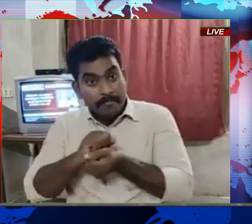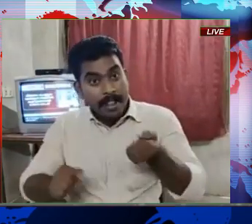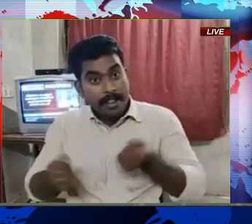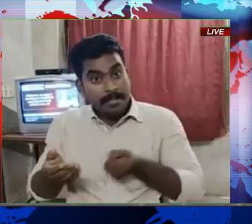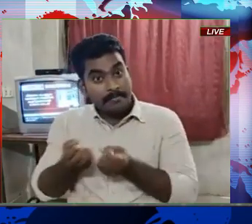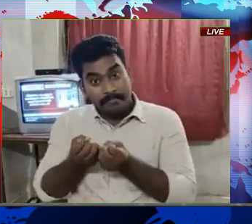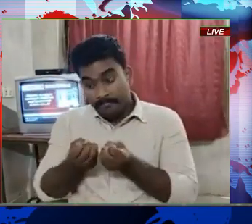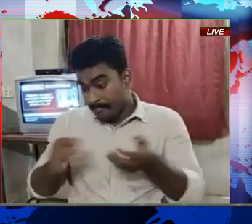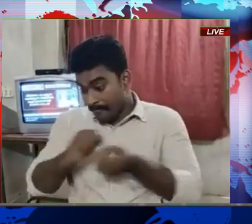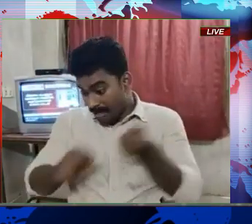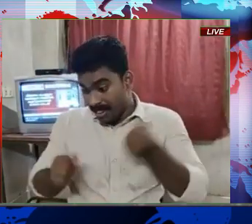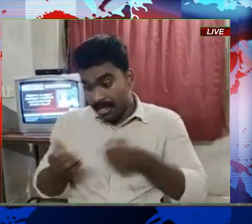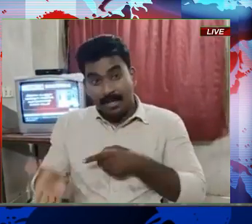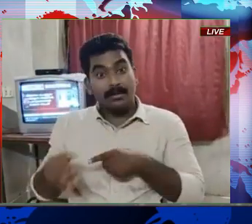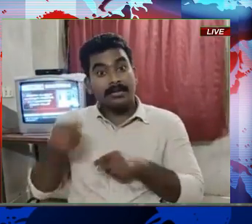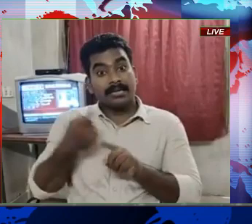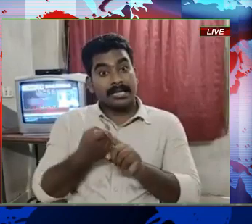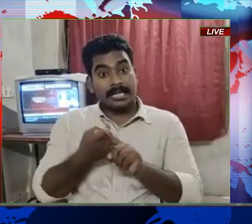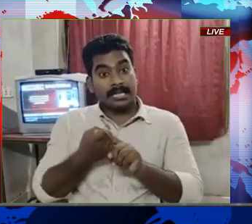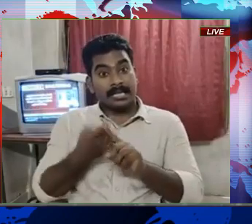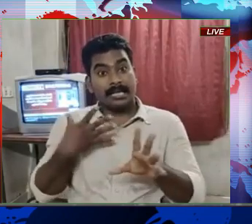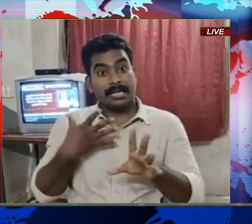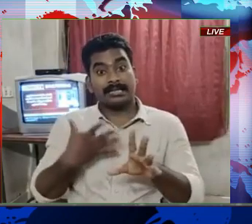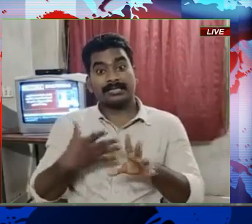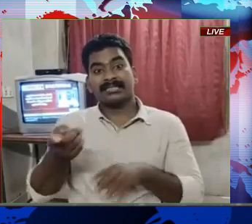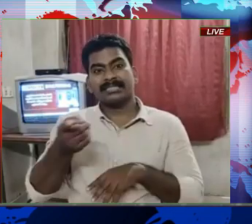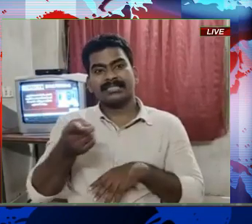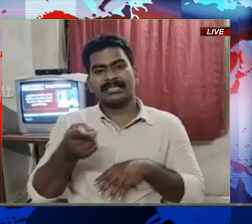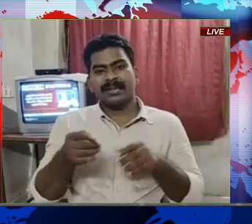മിൽമയുടെ കയ്യിൽ പാൽ സ്റ്റോക്ക് ഉണ്ടാവും.